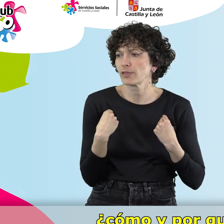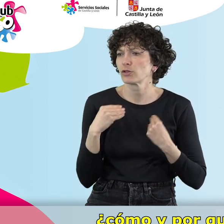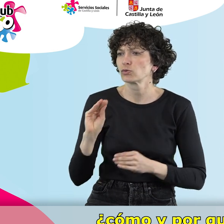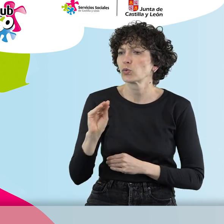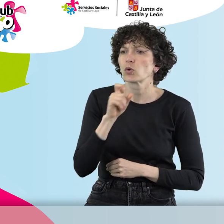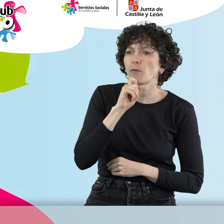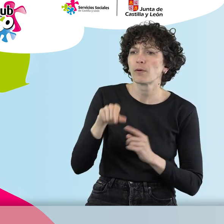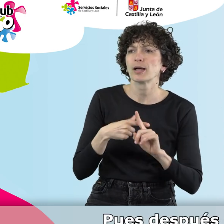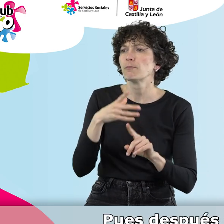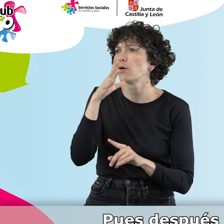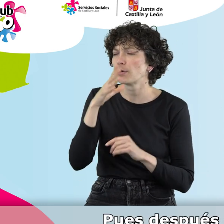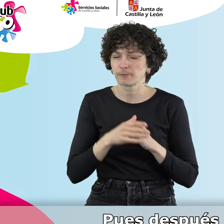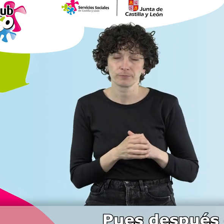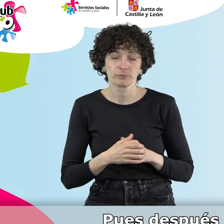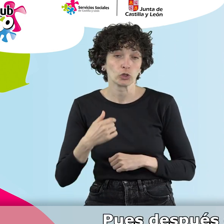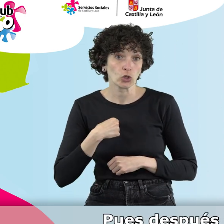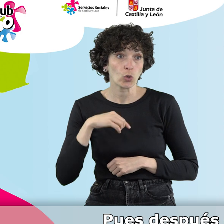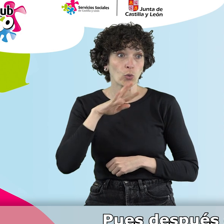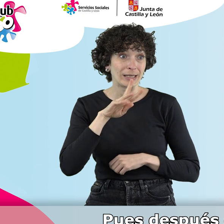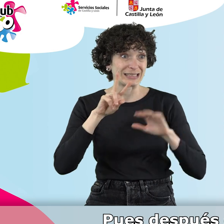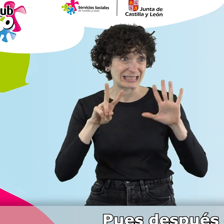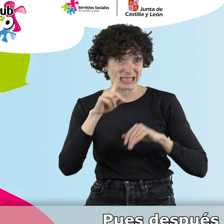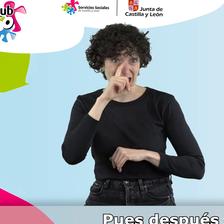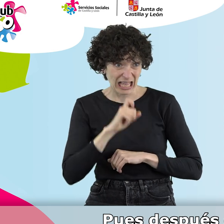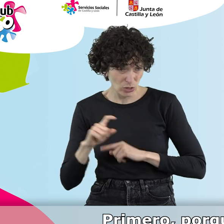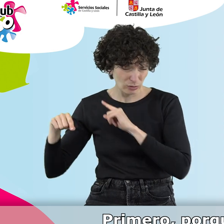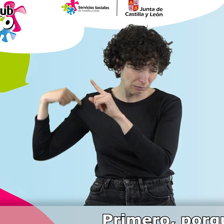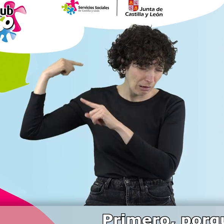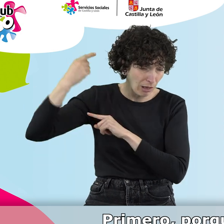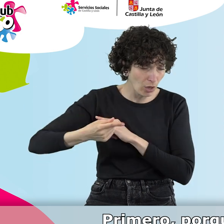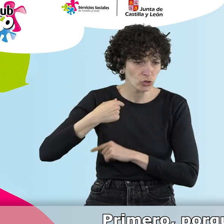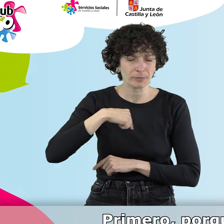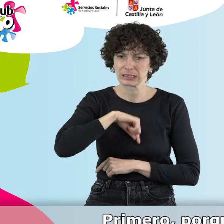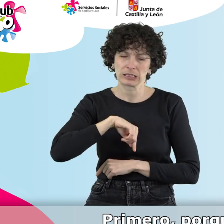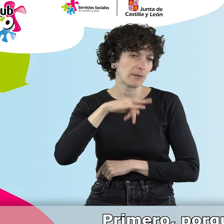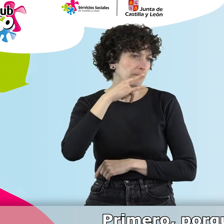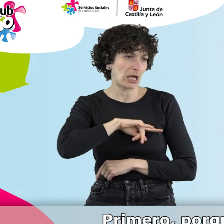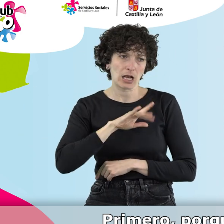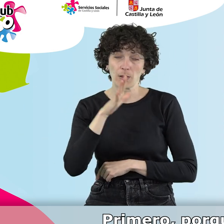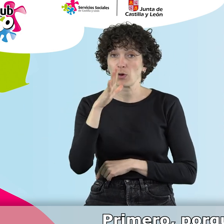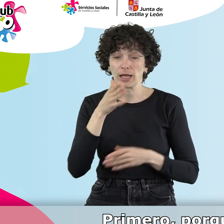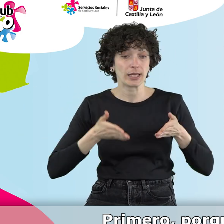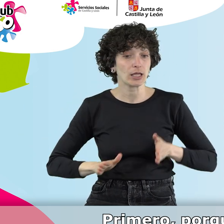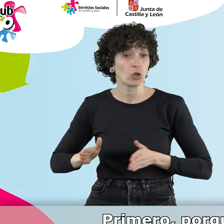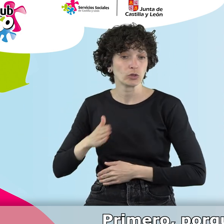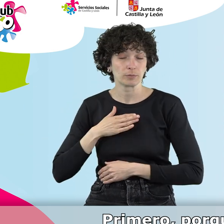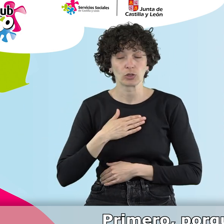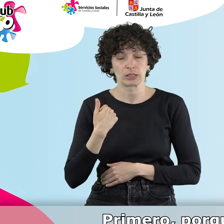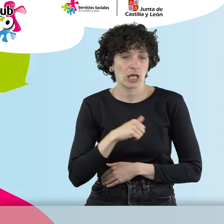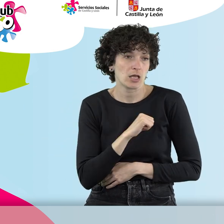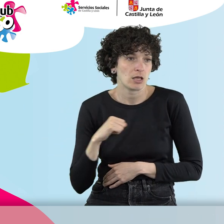vida? Pues después de 47 años me sentí muy mal. Primero porque mis hijos ya estaban